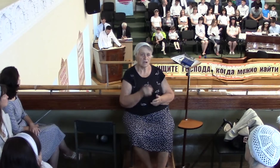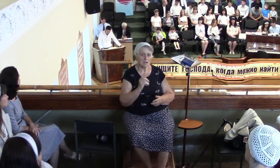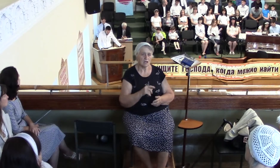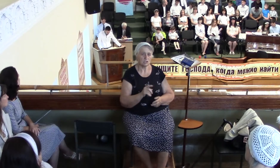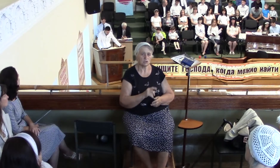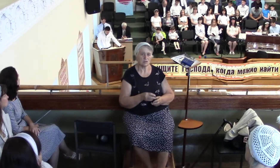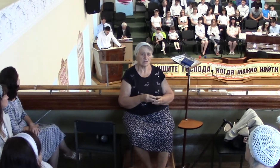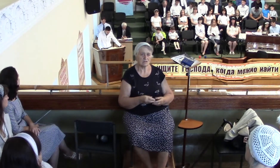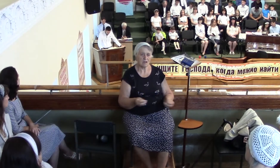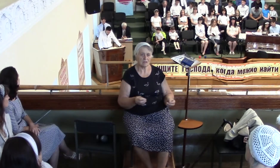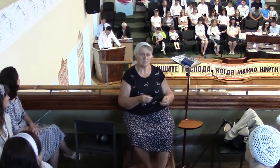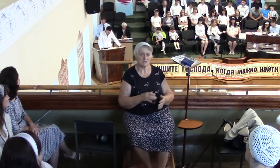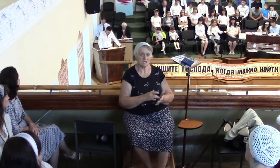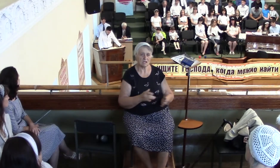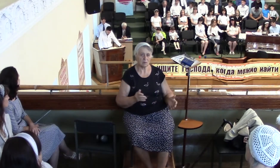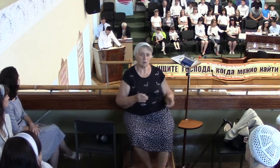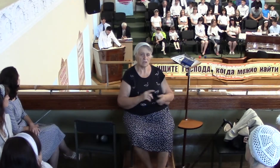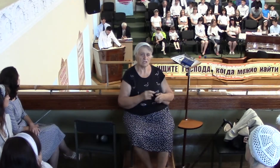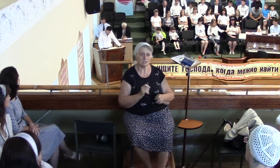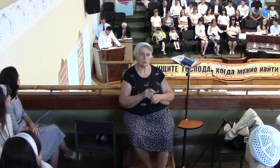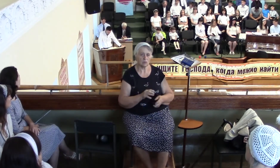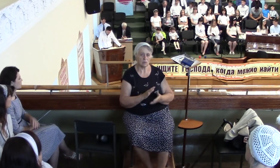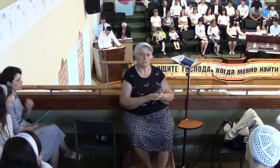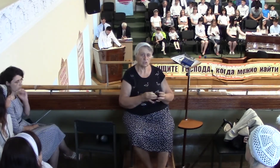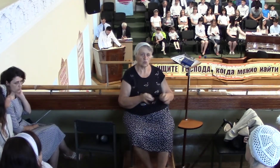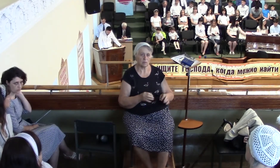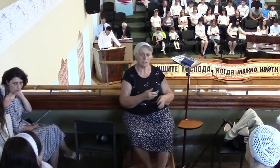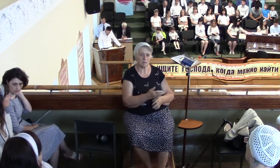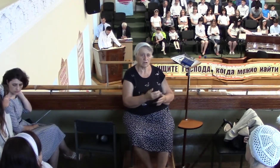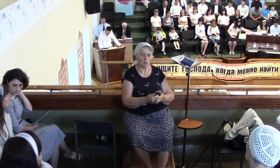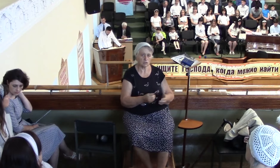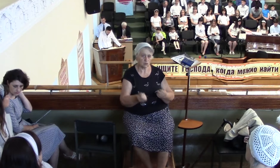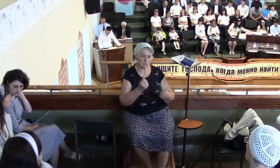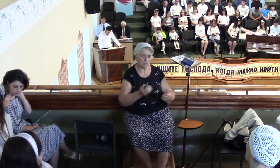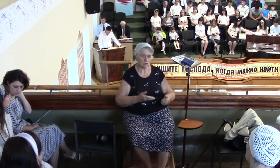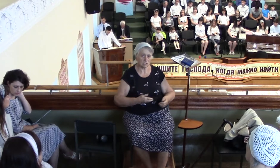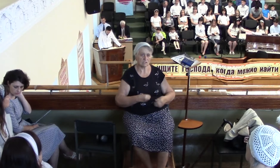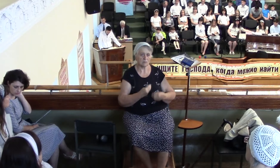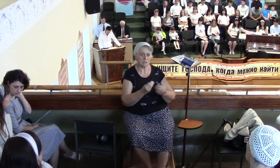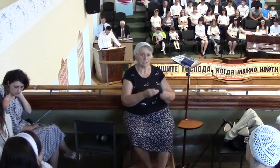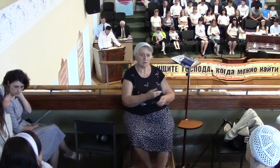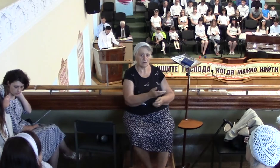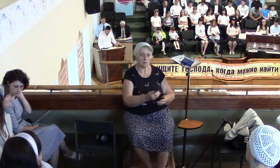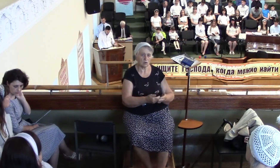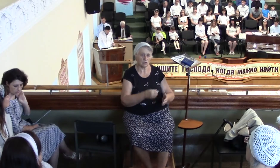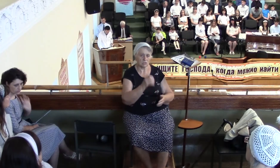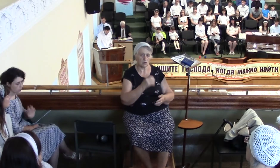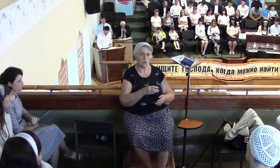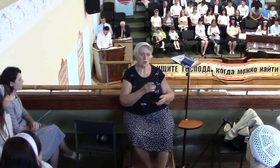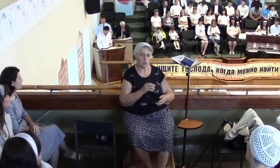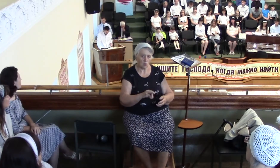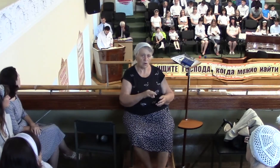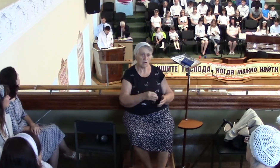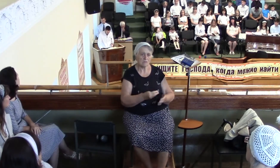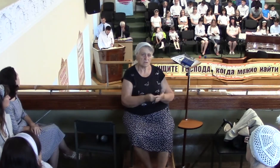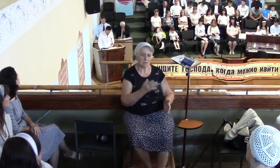«Зная, что нетленным серебром или золотом искуплены вы от суетной жизни, преданной вам от отцов, но драгоценную